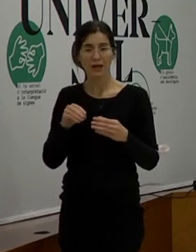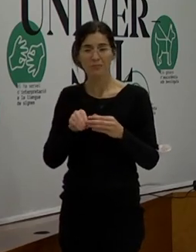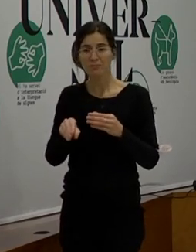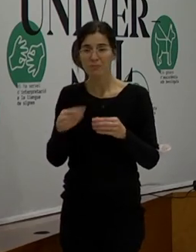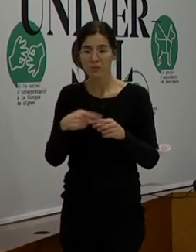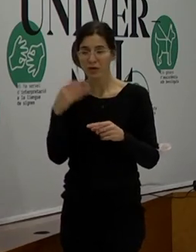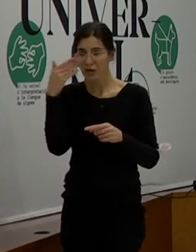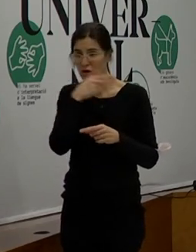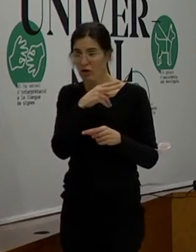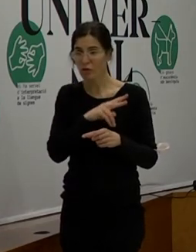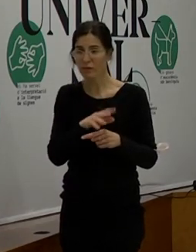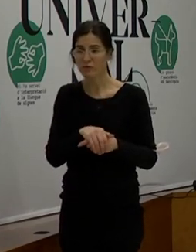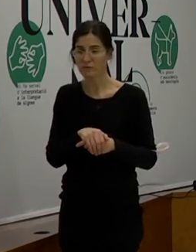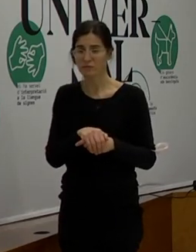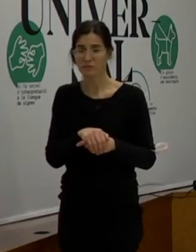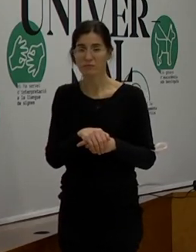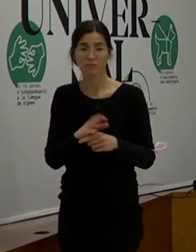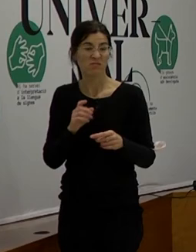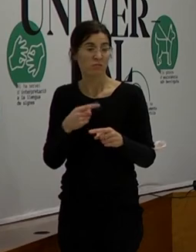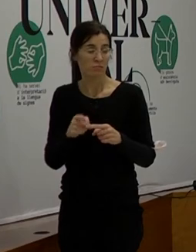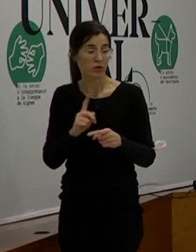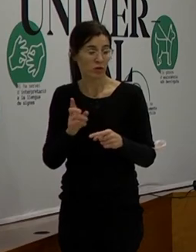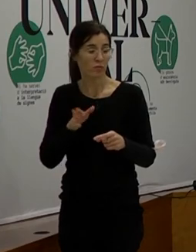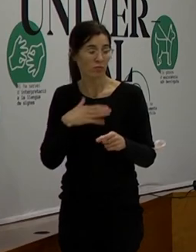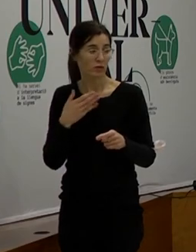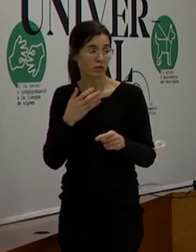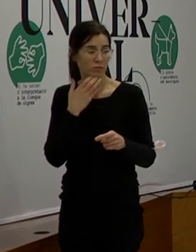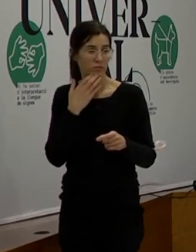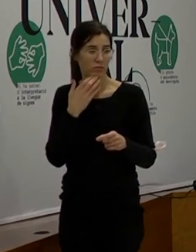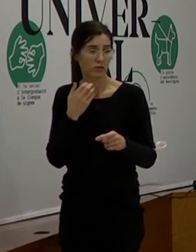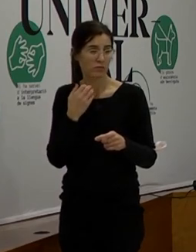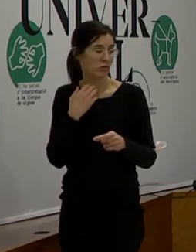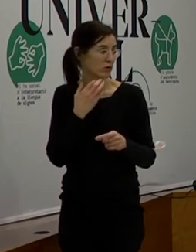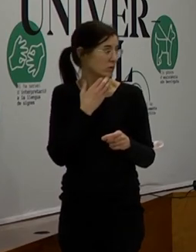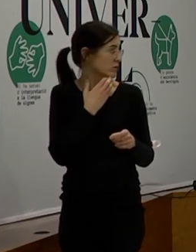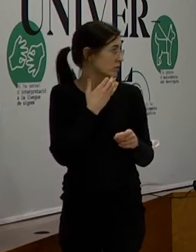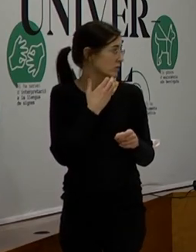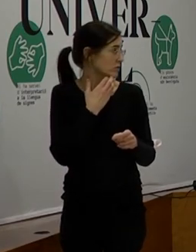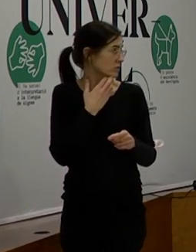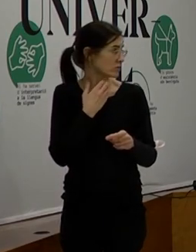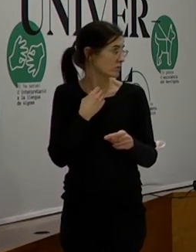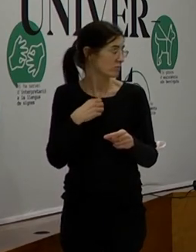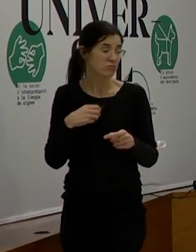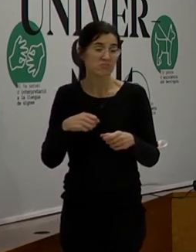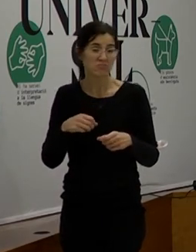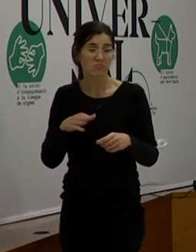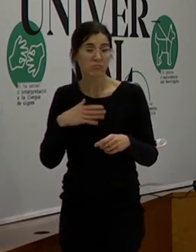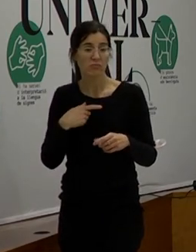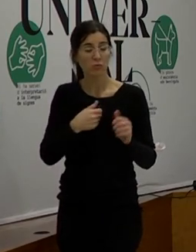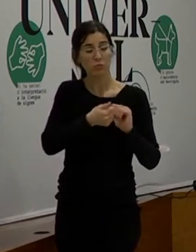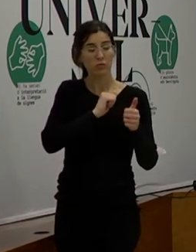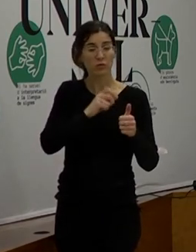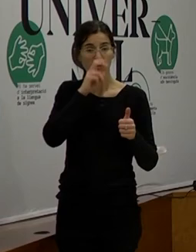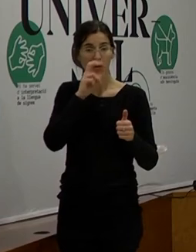veo. Pues per què no? I com Girona fa llum, pues tu també. I a lo millor pues fer llum de